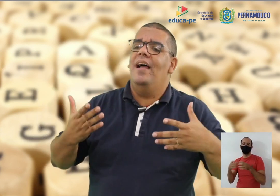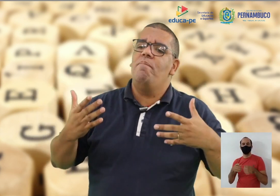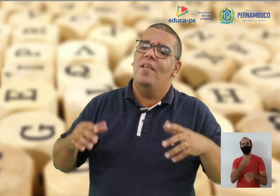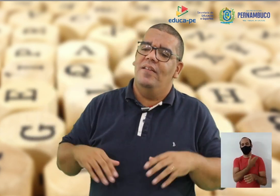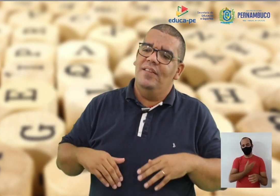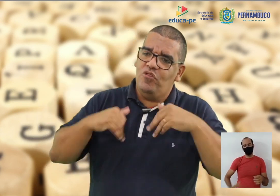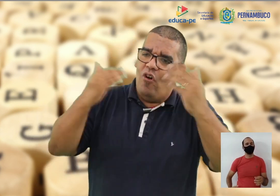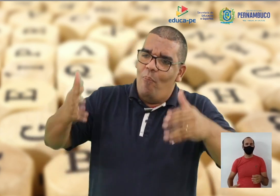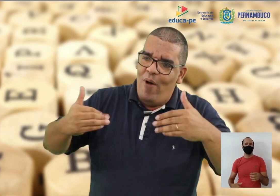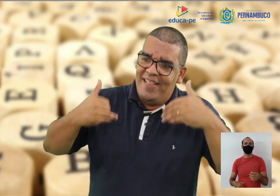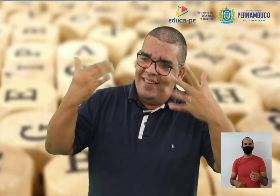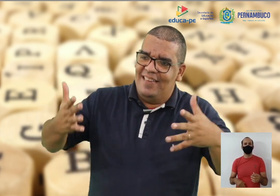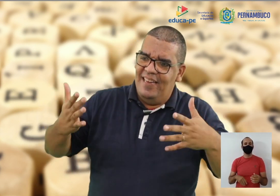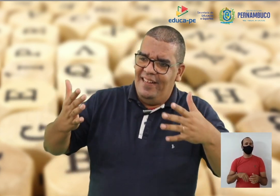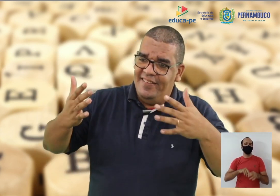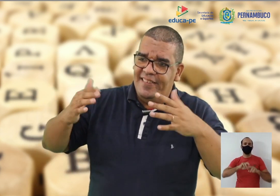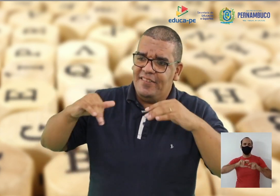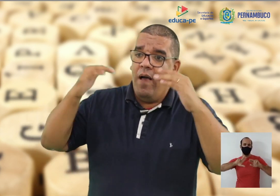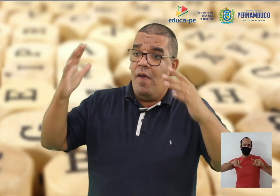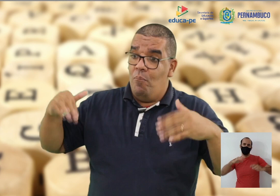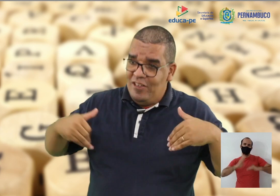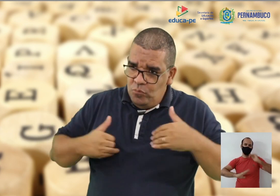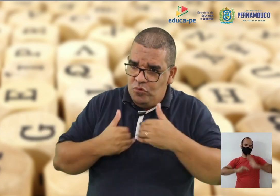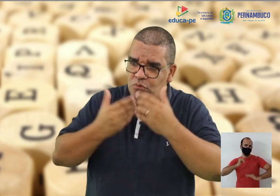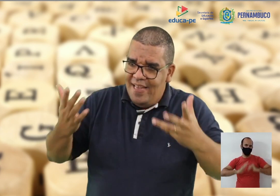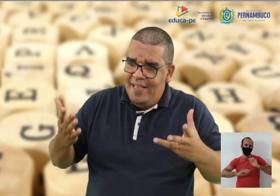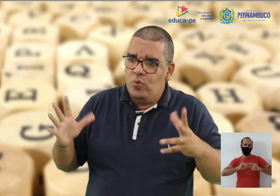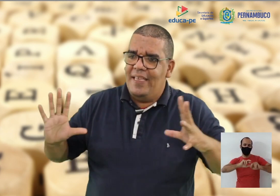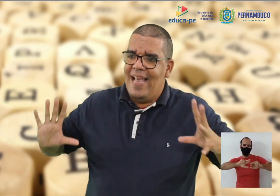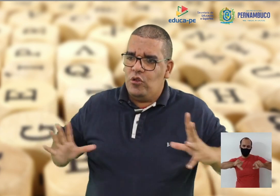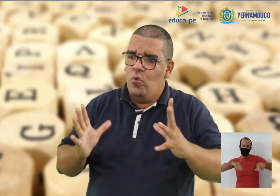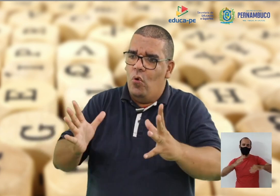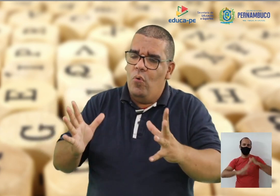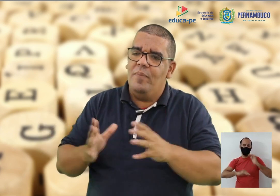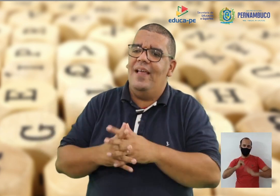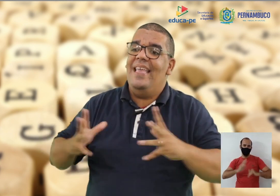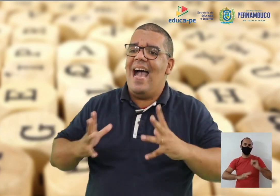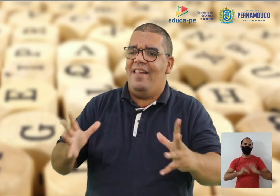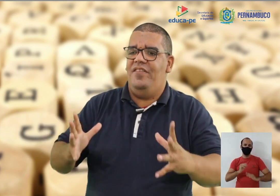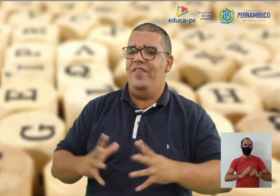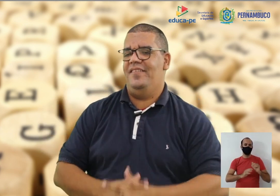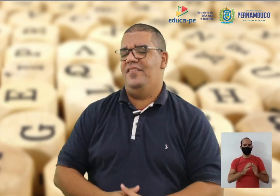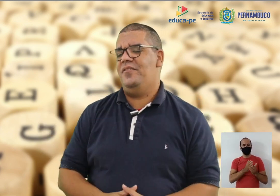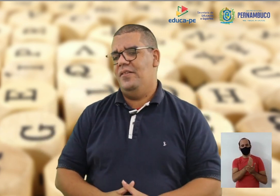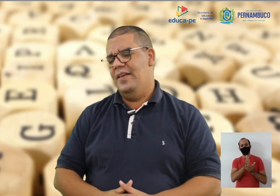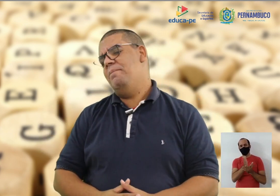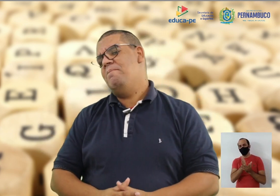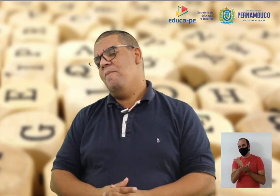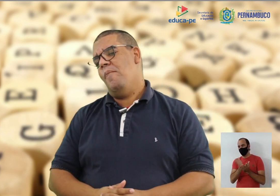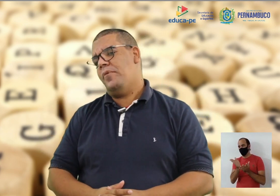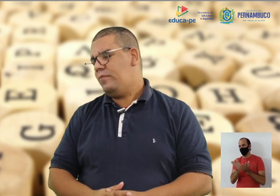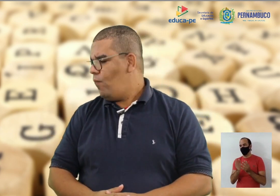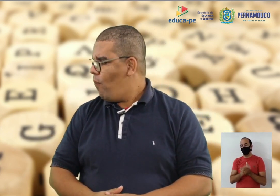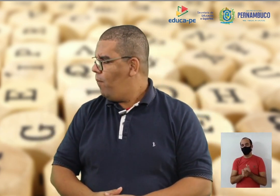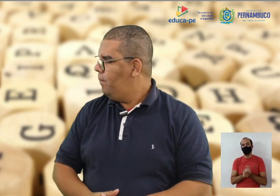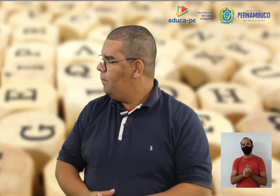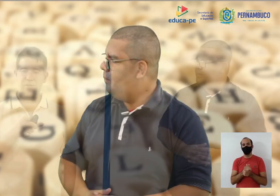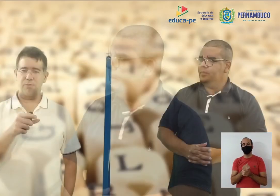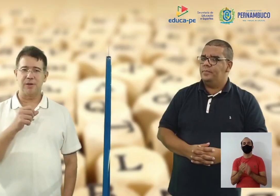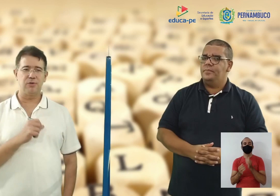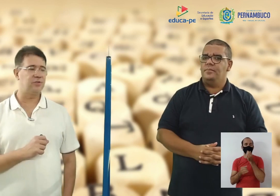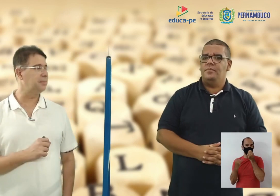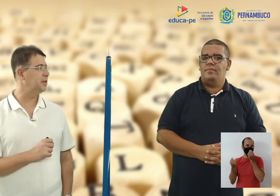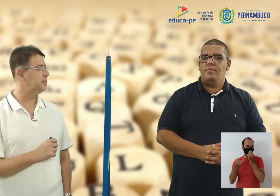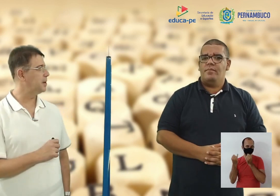plural, né? Não só um poeta das elegias, mas um sujeito que atuou, né, em áreas diversas. Não, e é importante lembrar